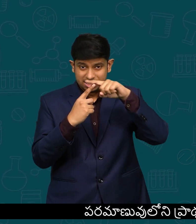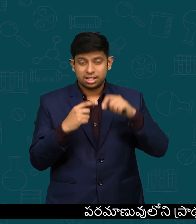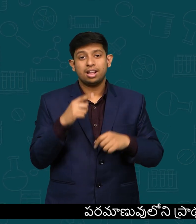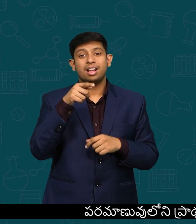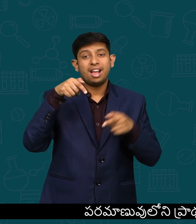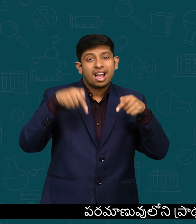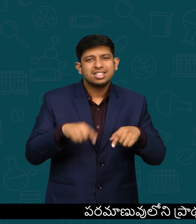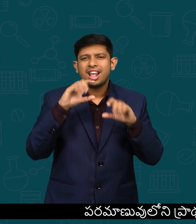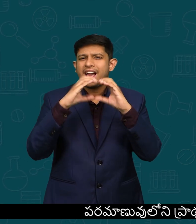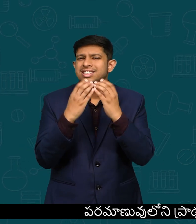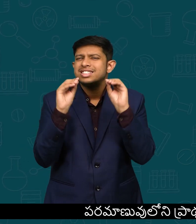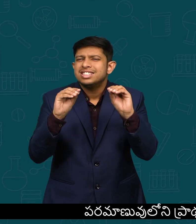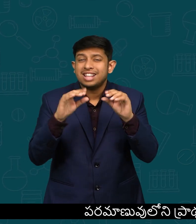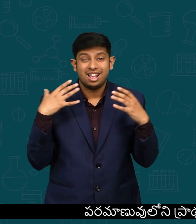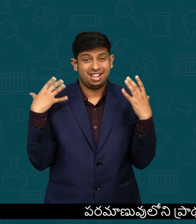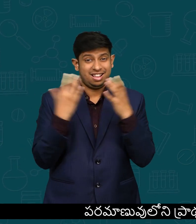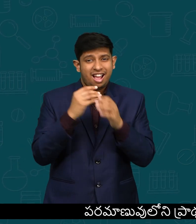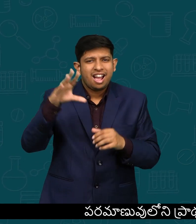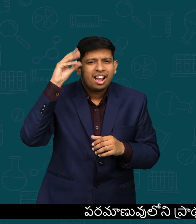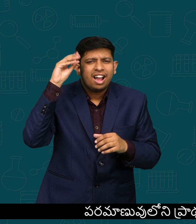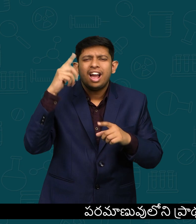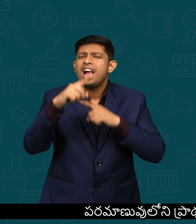పరమాణువులోని ప్రాథమిక కణాలు చూస్తున్నారు.